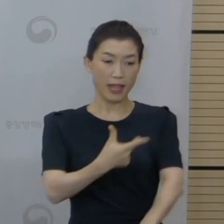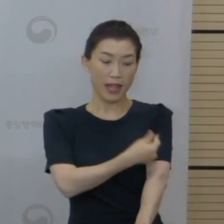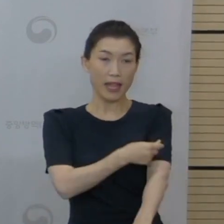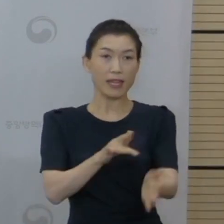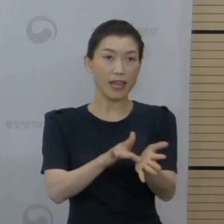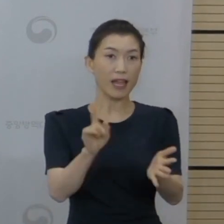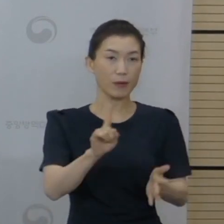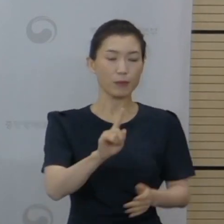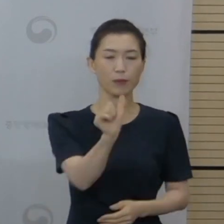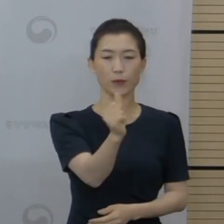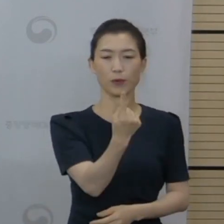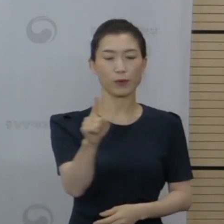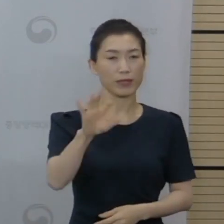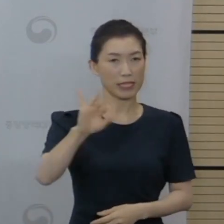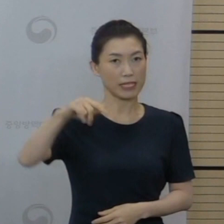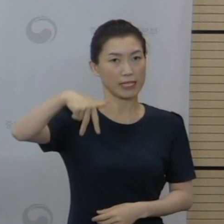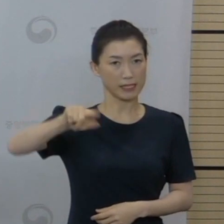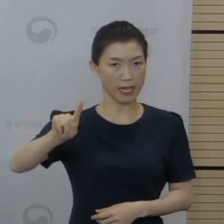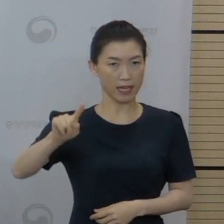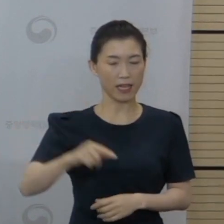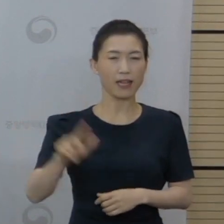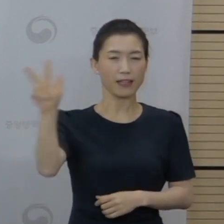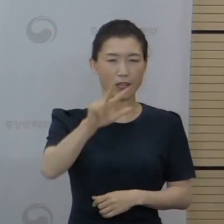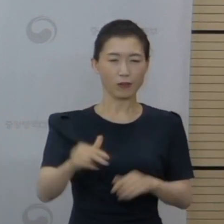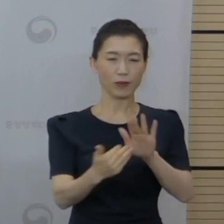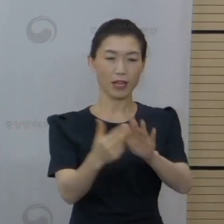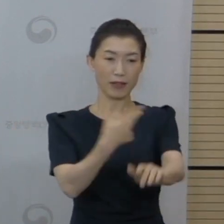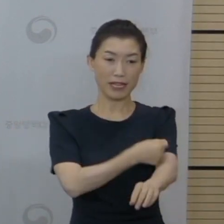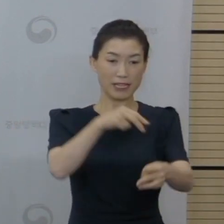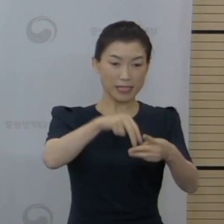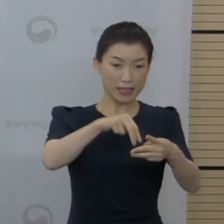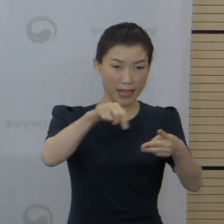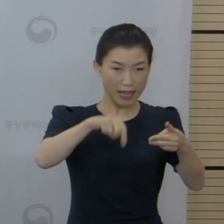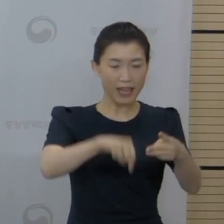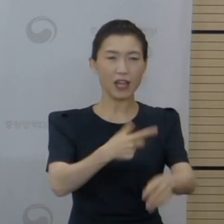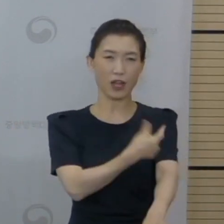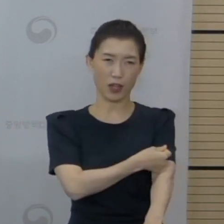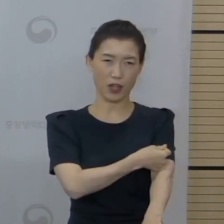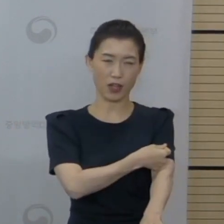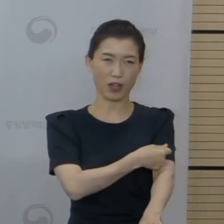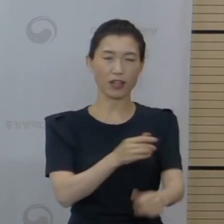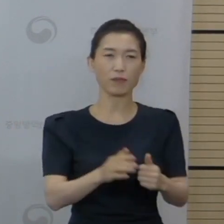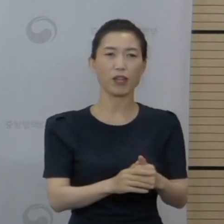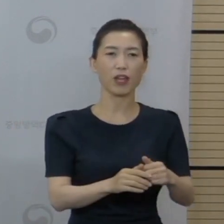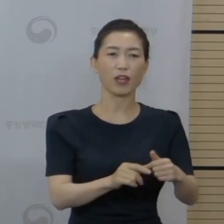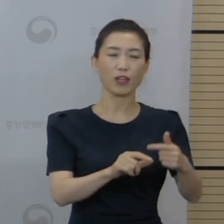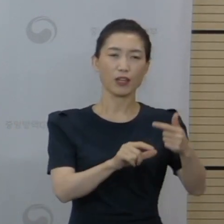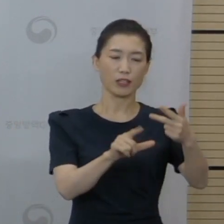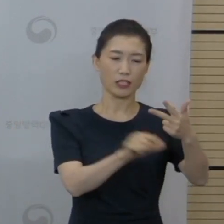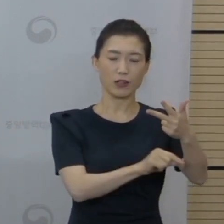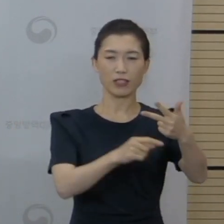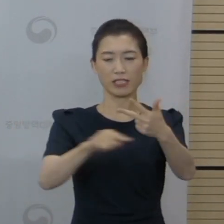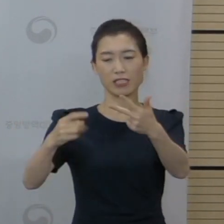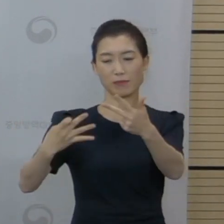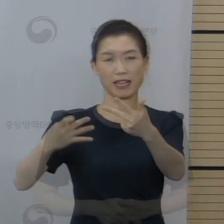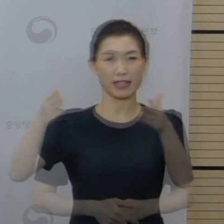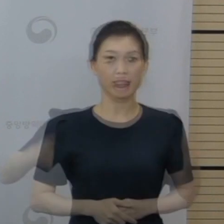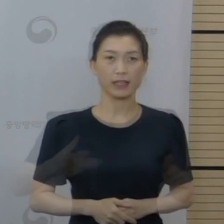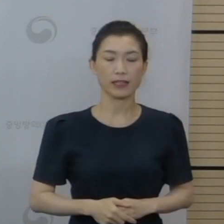백신으로 전국 예방접종센터에서 진행되며 7월 5일부터 17일 사이에 예방접종을 실시할